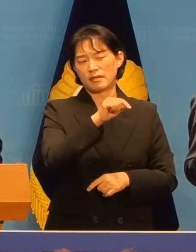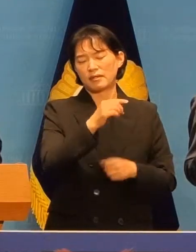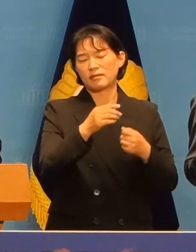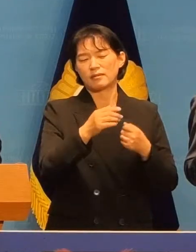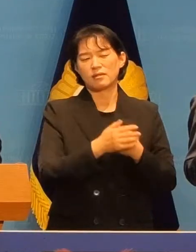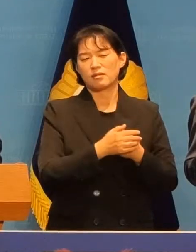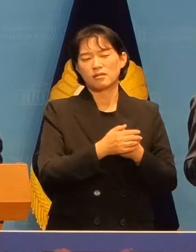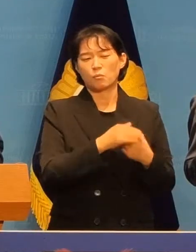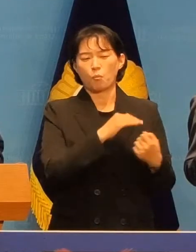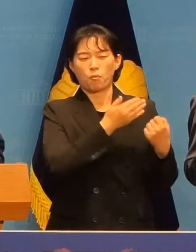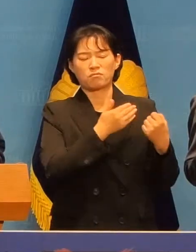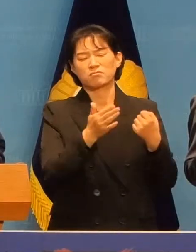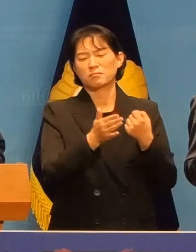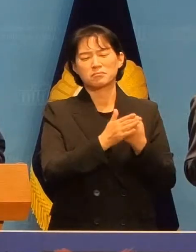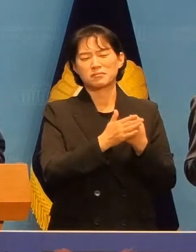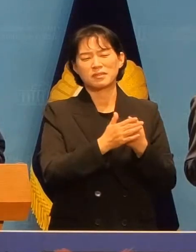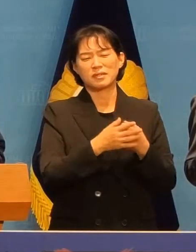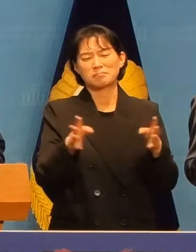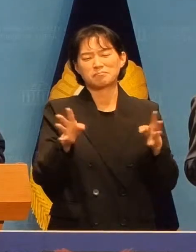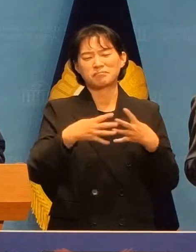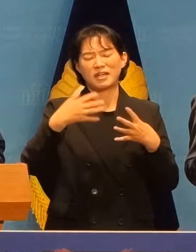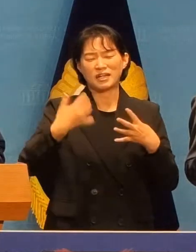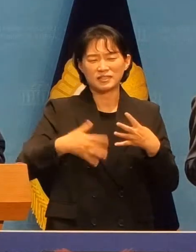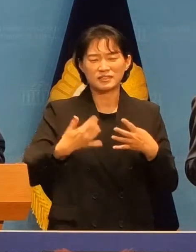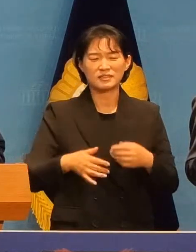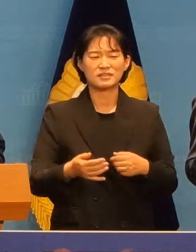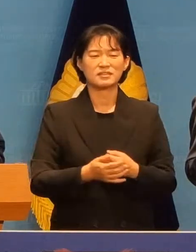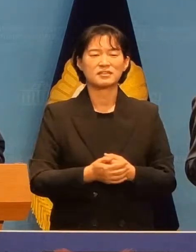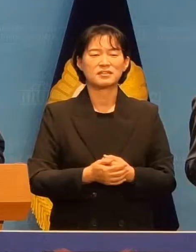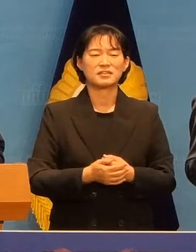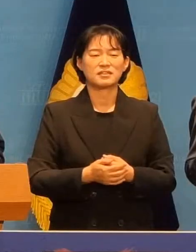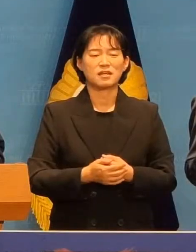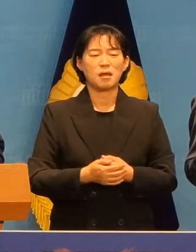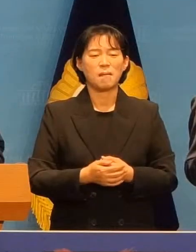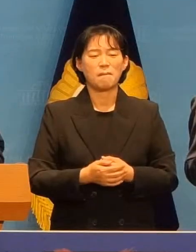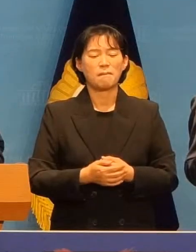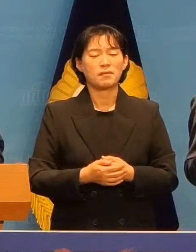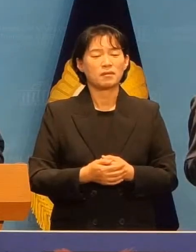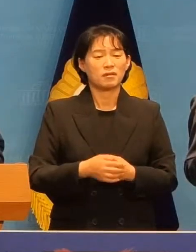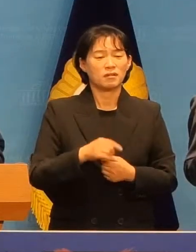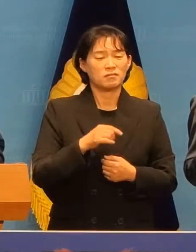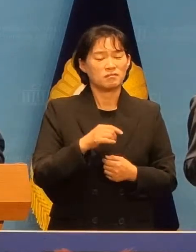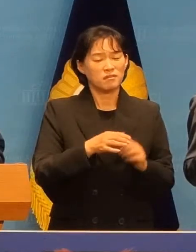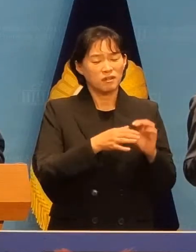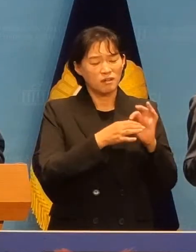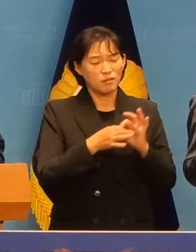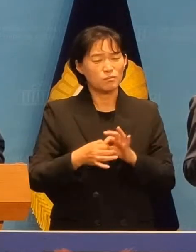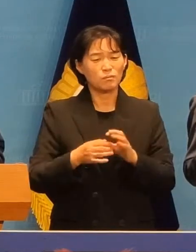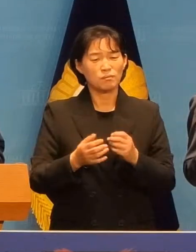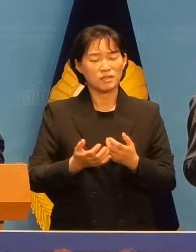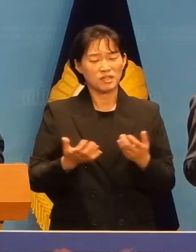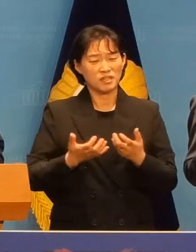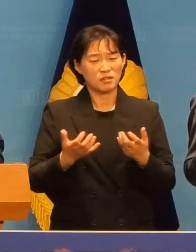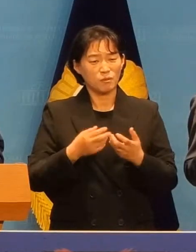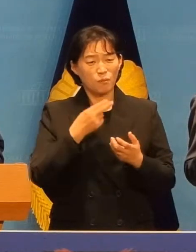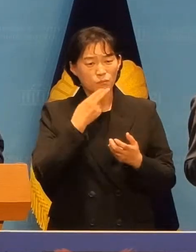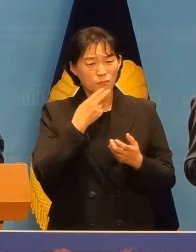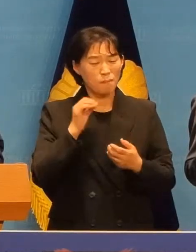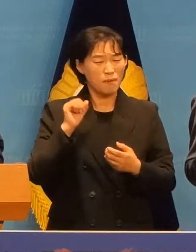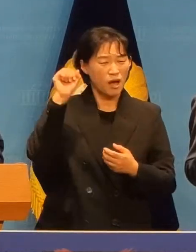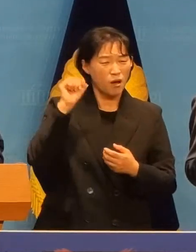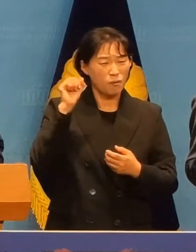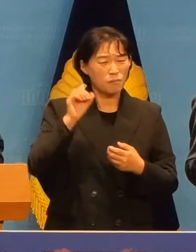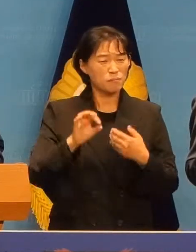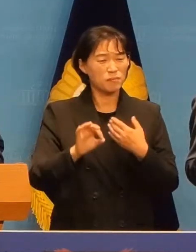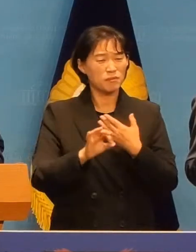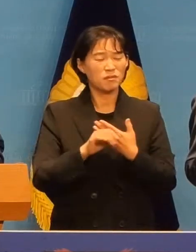않았습니다. 발탁 채용 계획이 있으니 파업을 철회할 것을 종용하고 파업이 강행되면 똥볼을 찾는